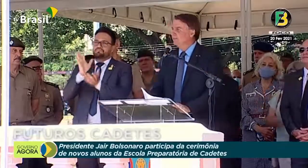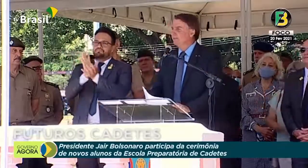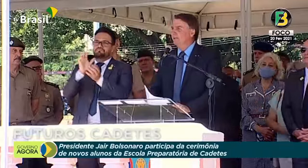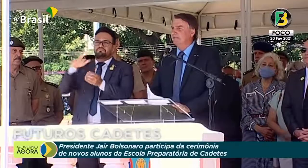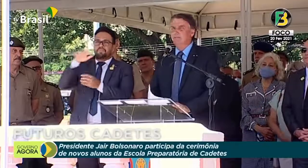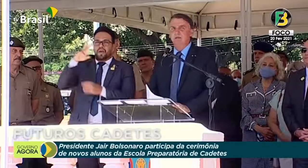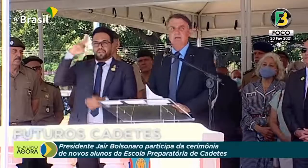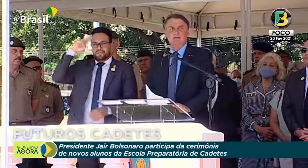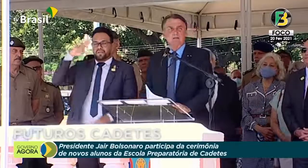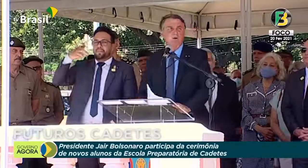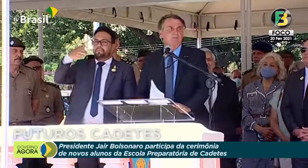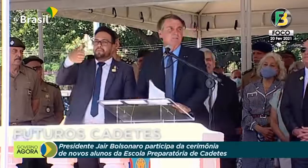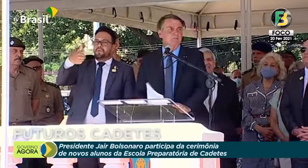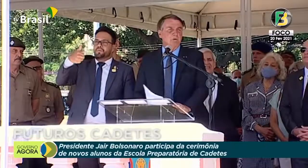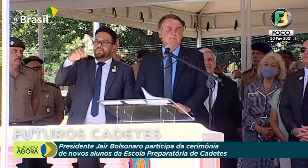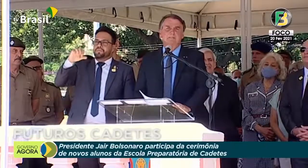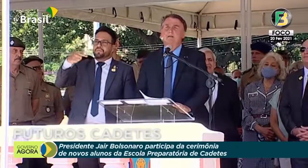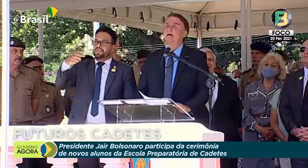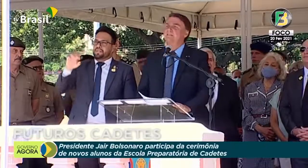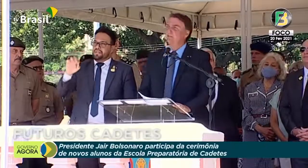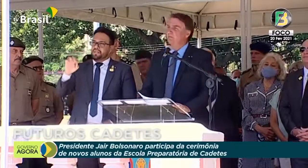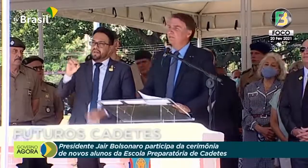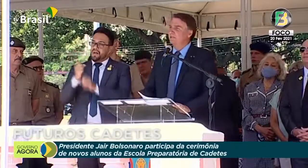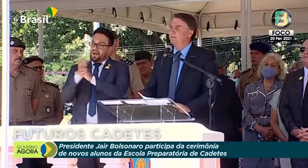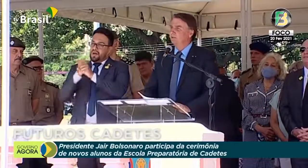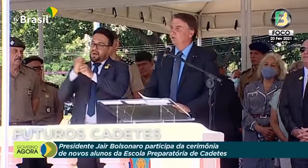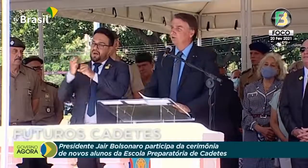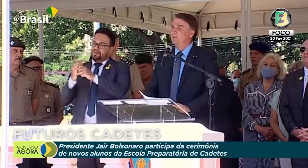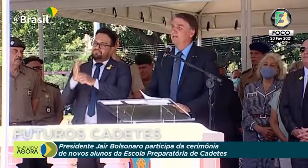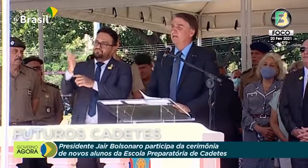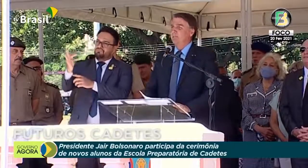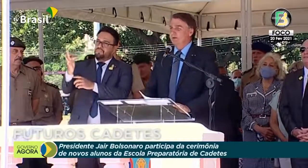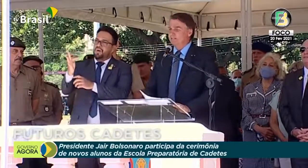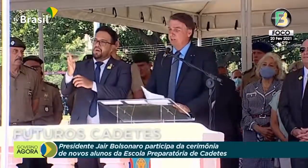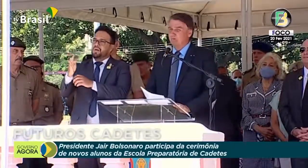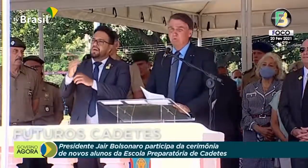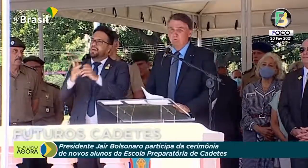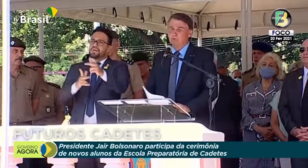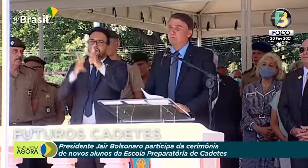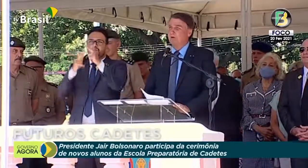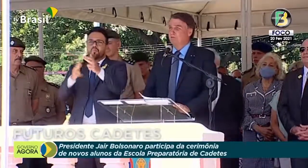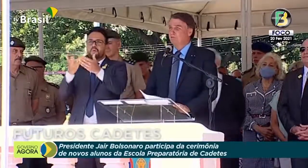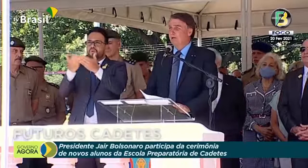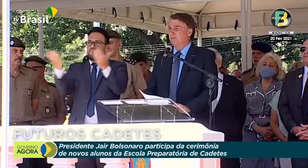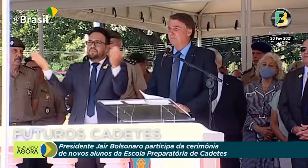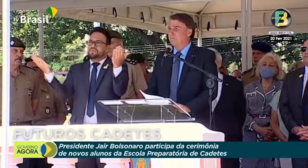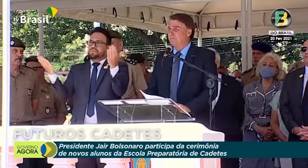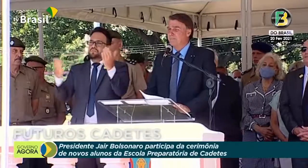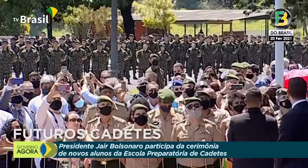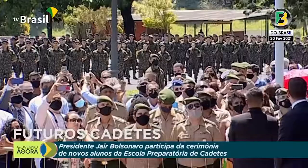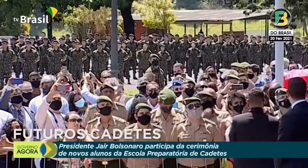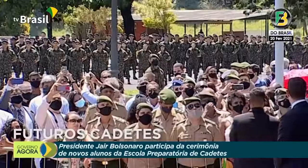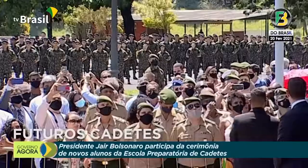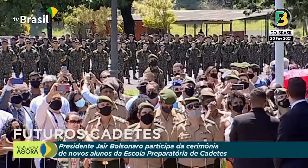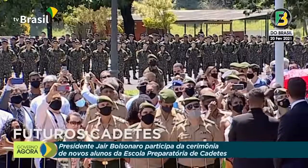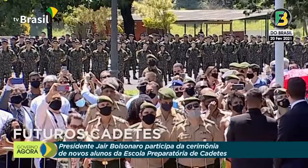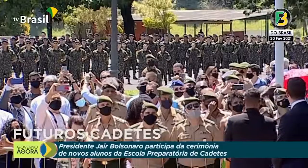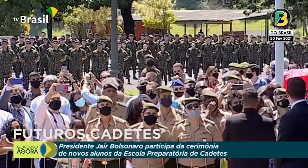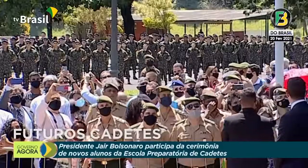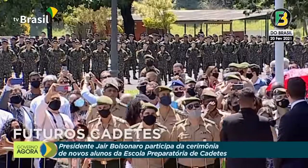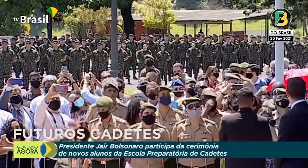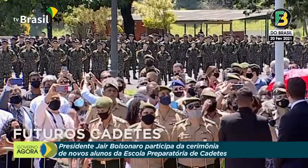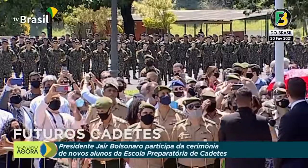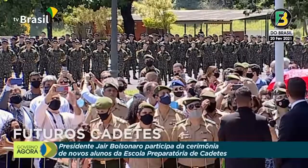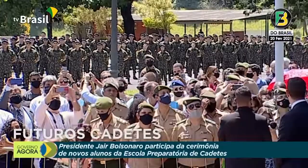em 1970, e alguns anos depois, assim como vocês, alunos, prestei concurso para essa escola.